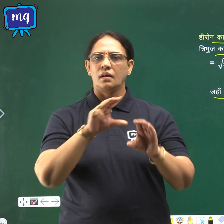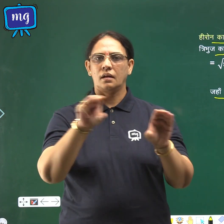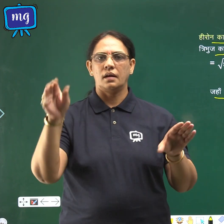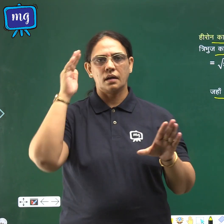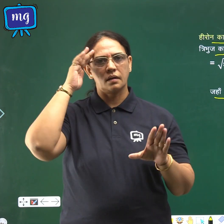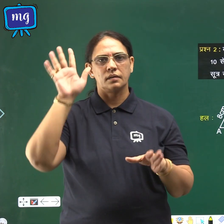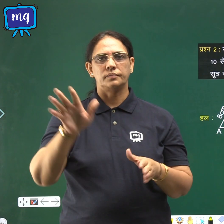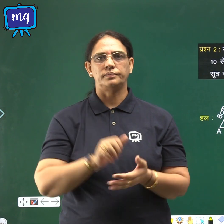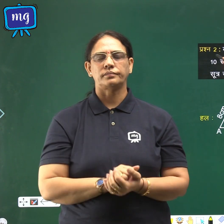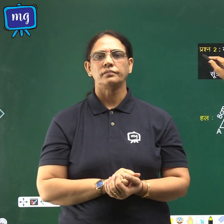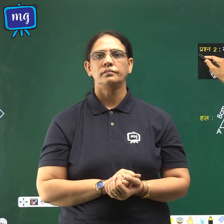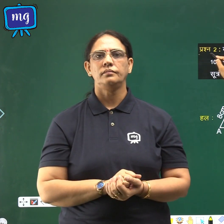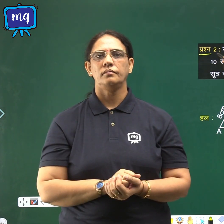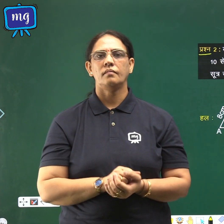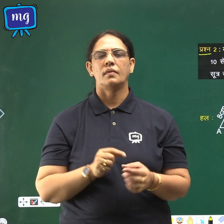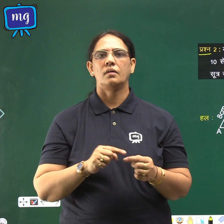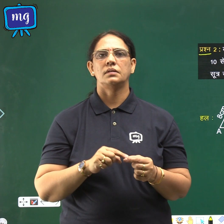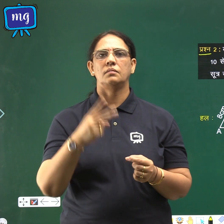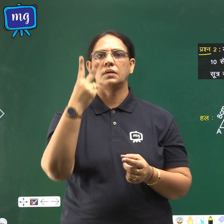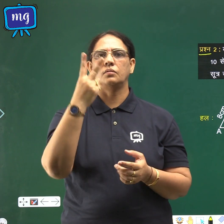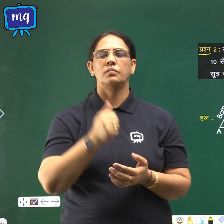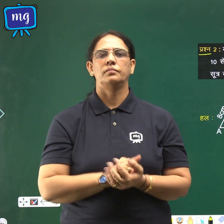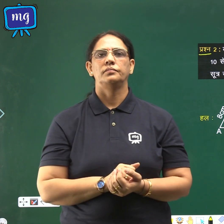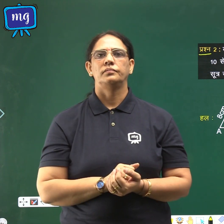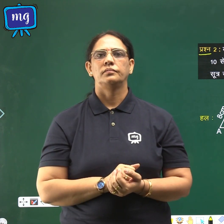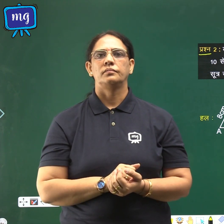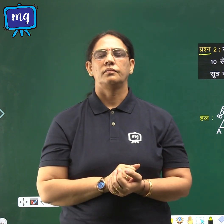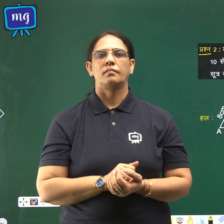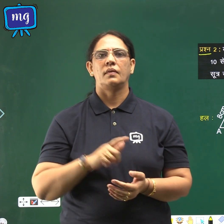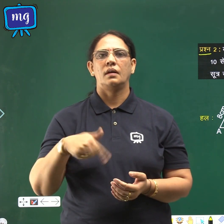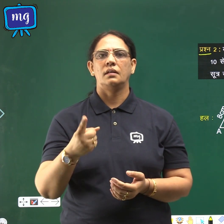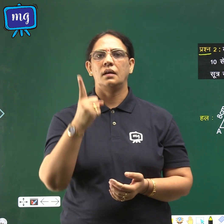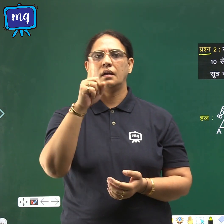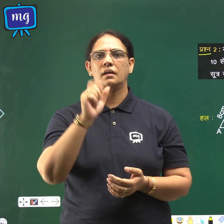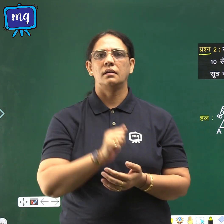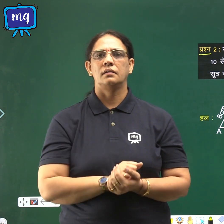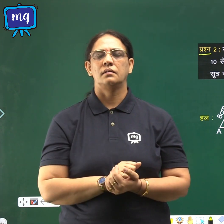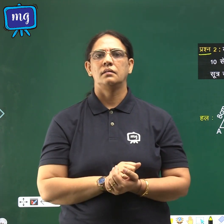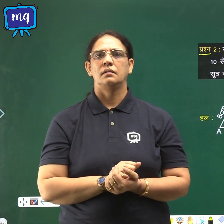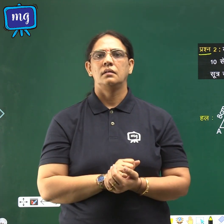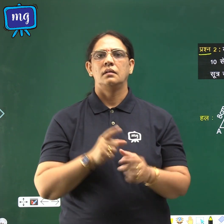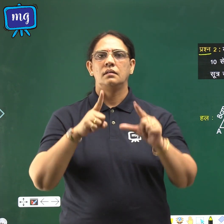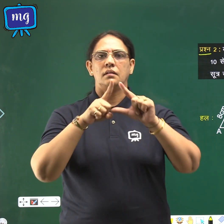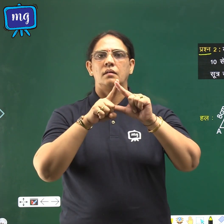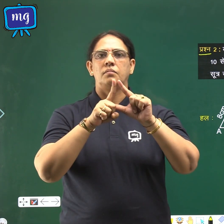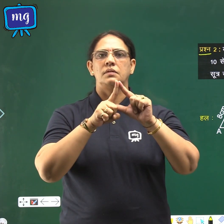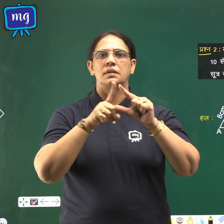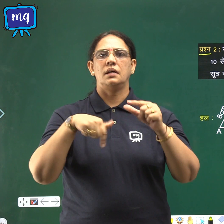गया? प्रश्न नंबर 2, यदि एक त्रिभुज की